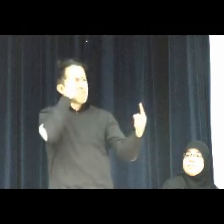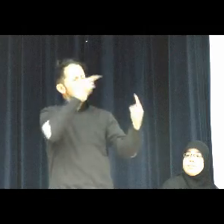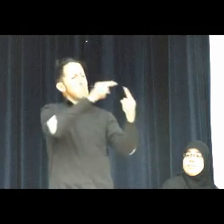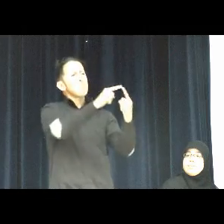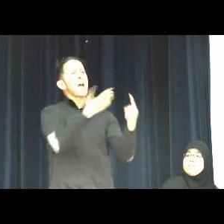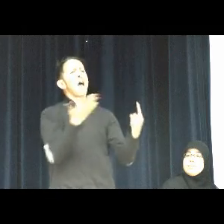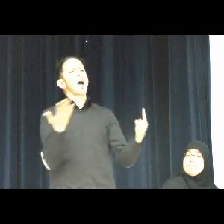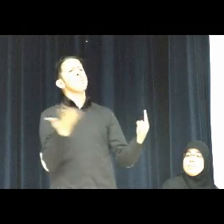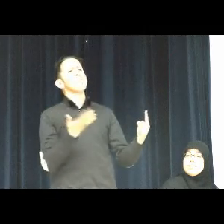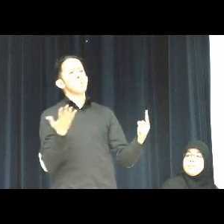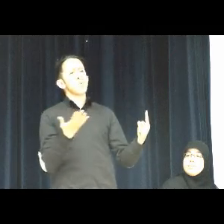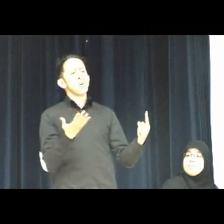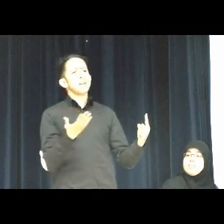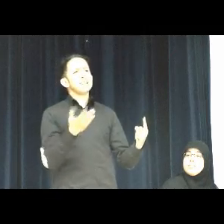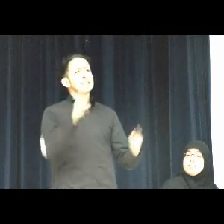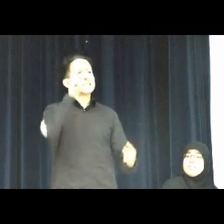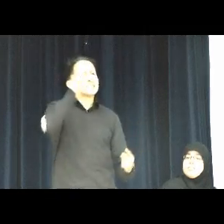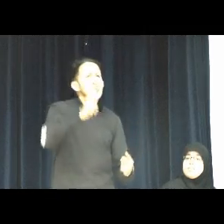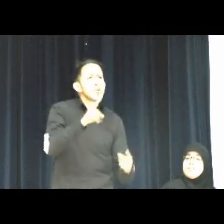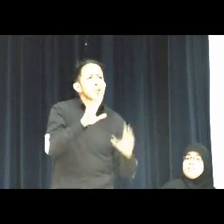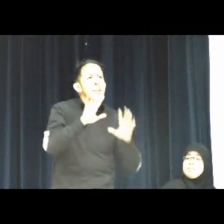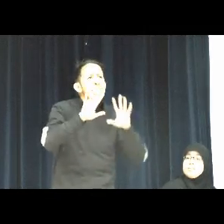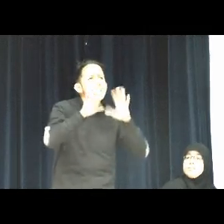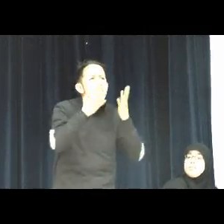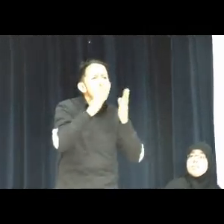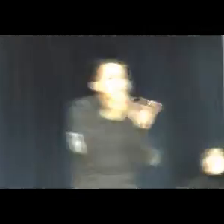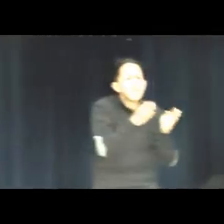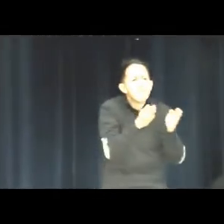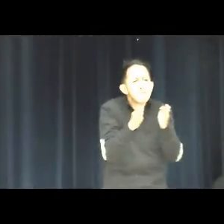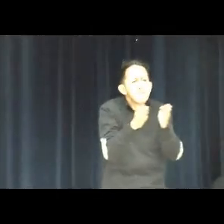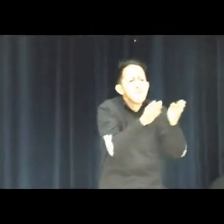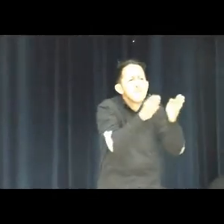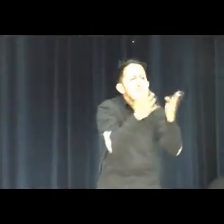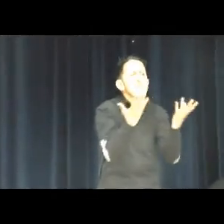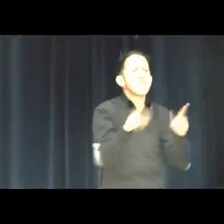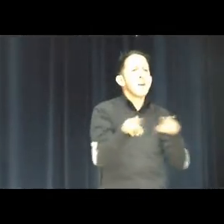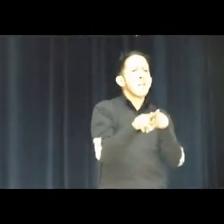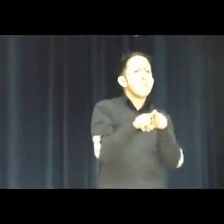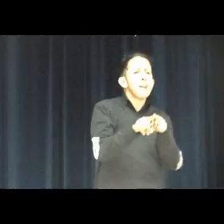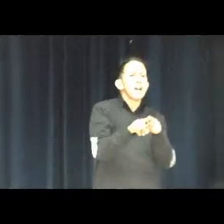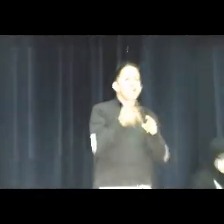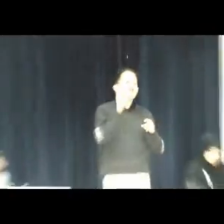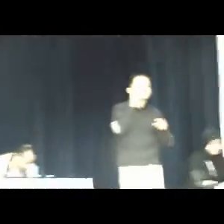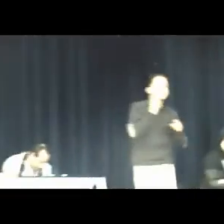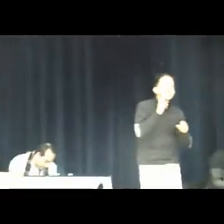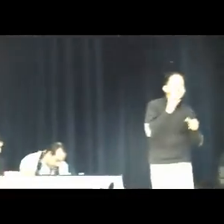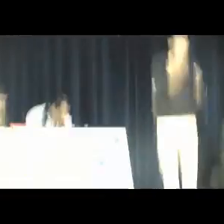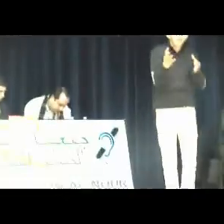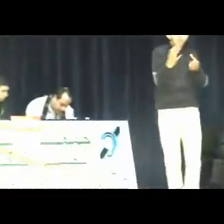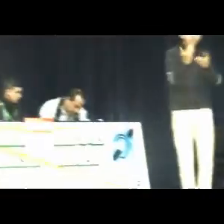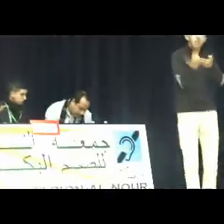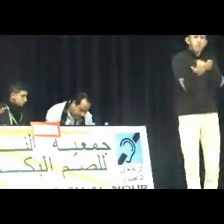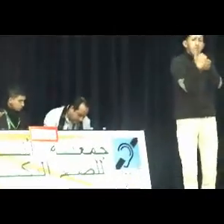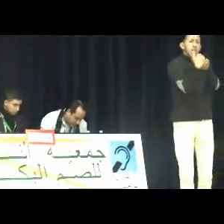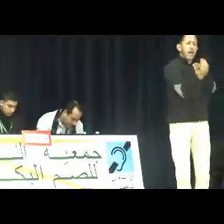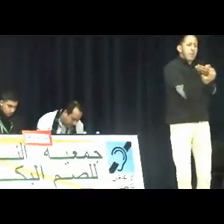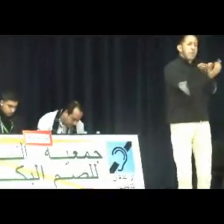الطريقة الوحيدة التي تجمع الصدايا التي انشطرت